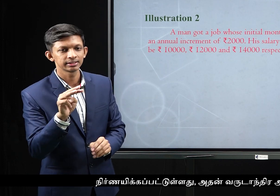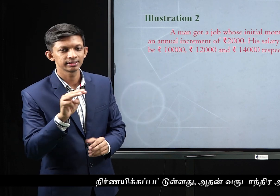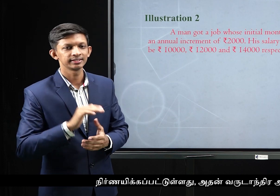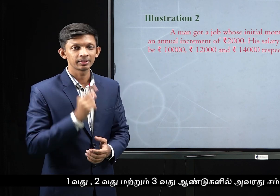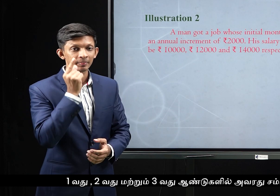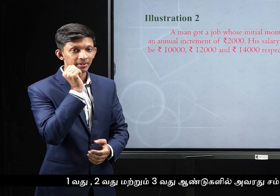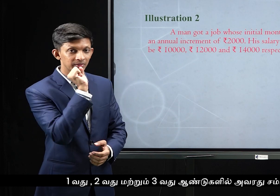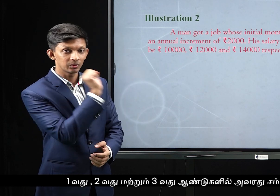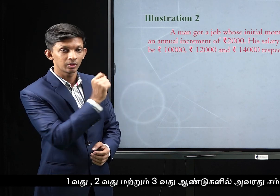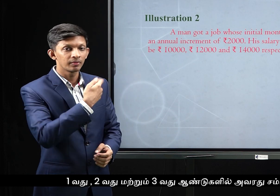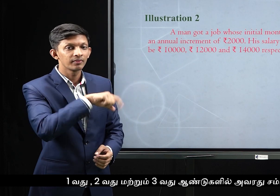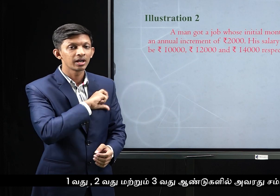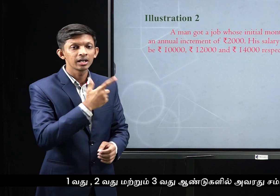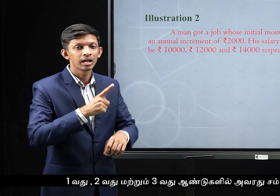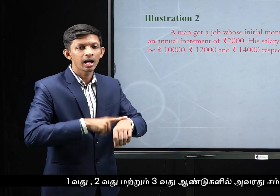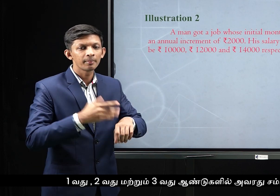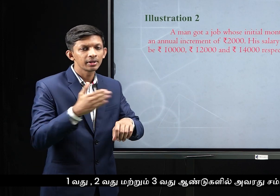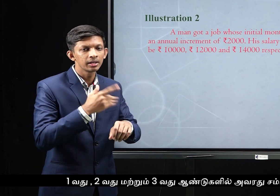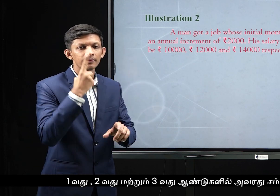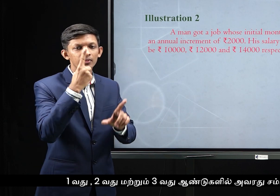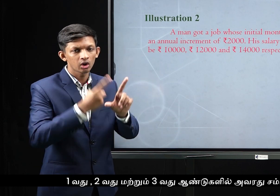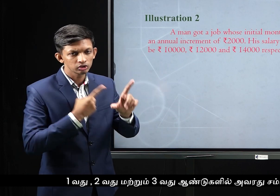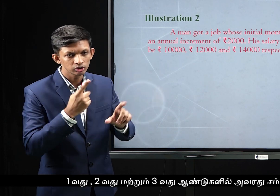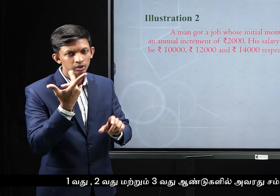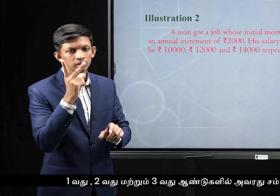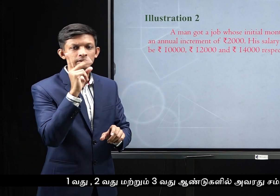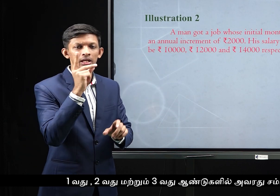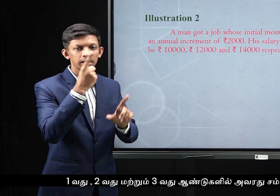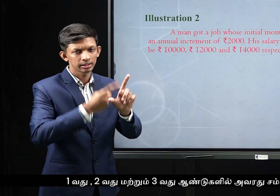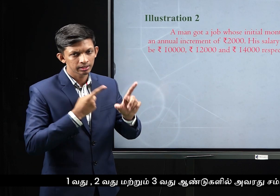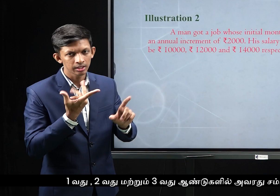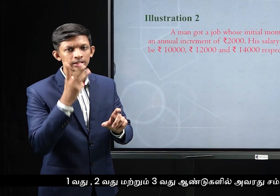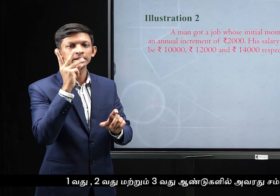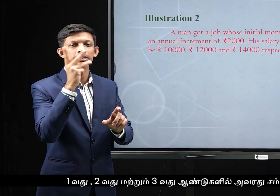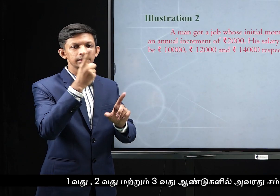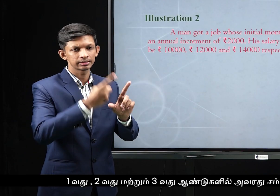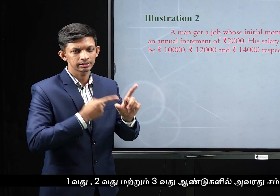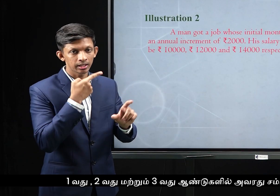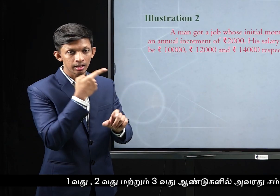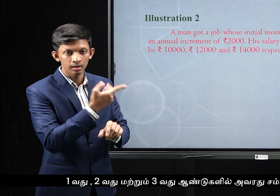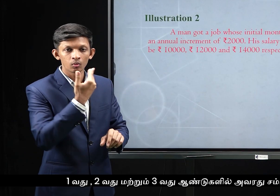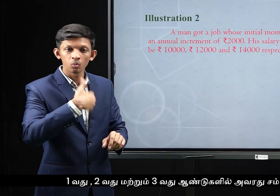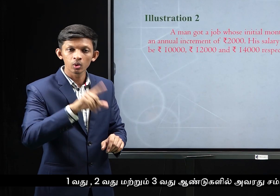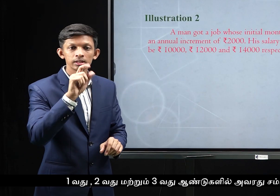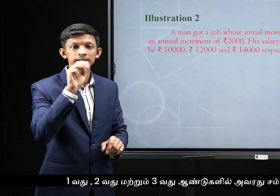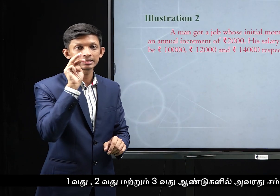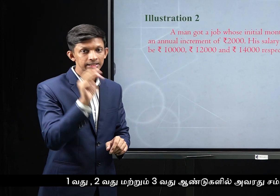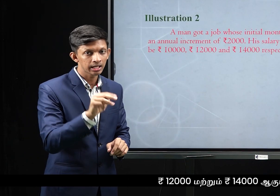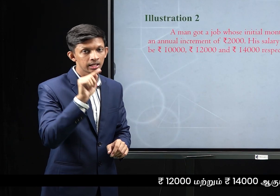2,000. 1வது, 2வது மற்றும் 3வது ஆண்டுகளில் அவரது சம்பளம் முறையே ரூபாய் 10,000,